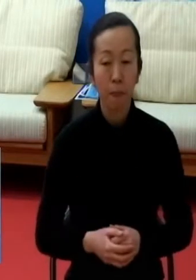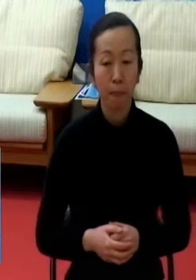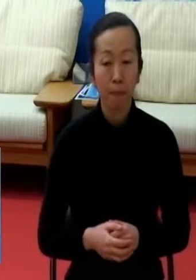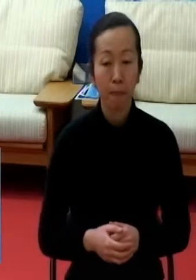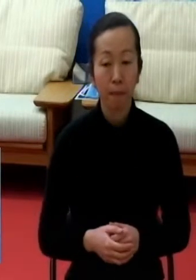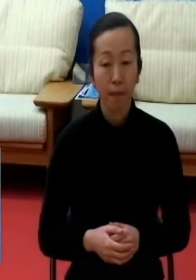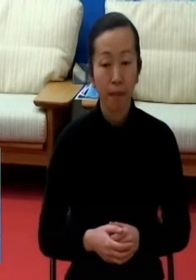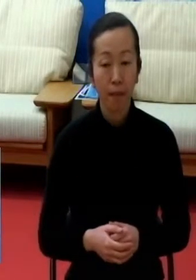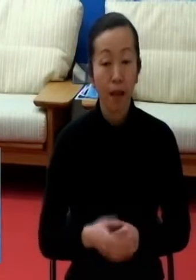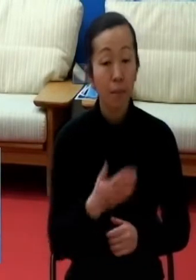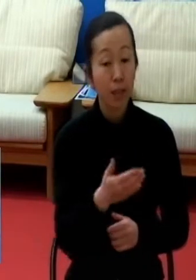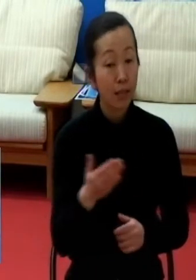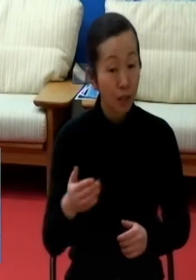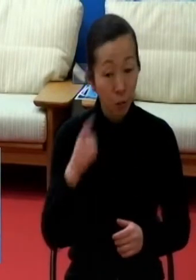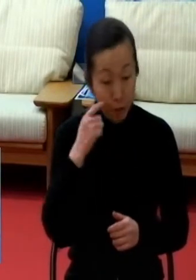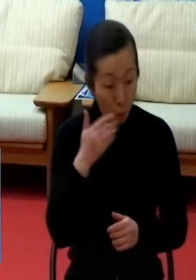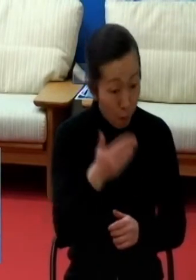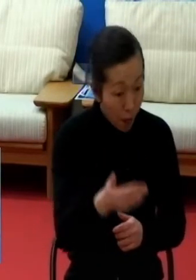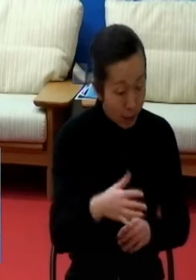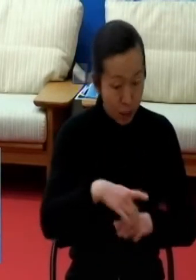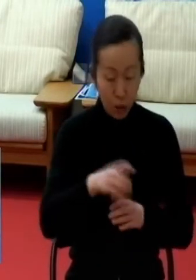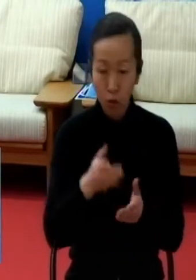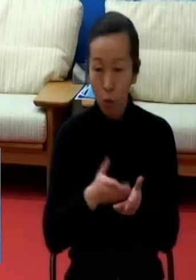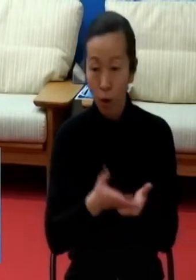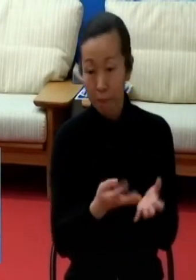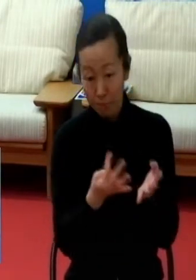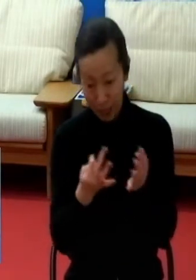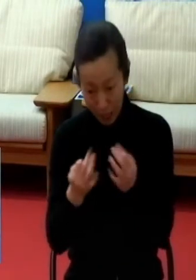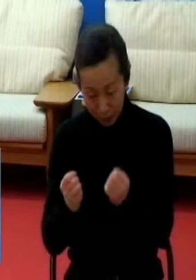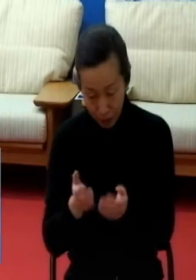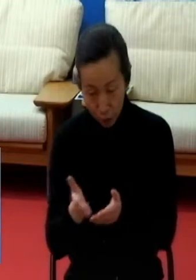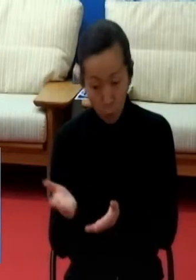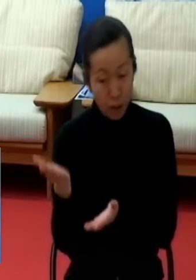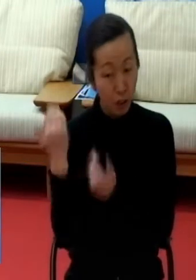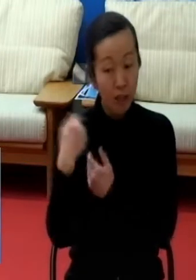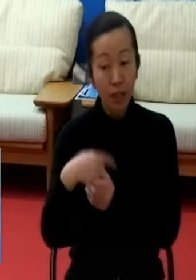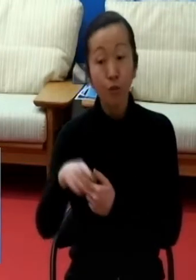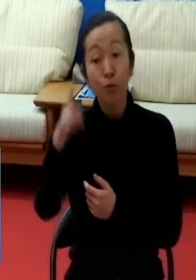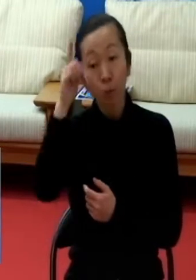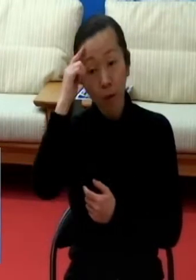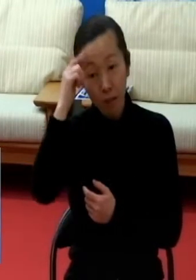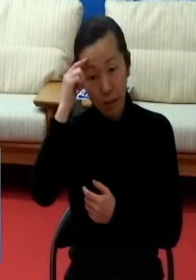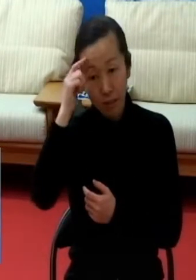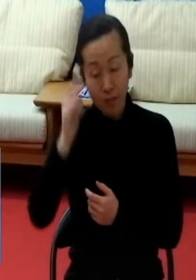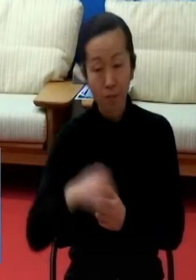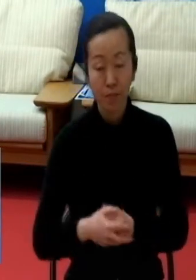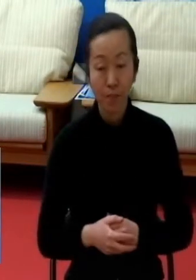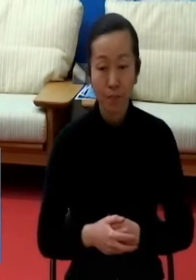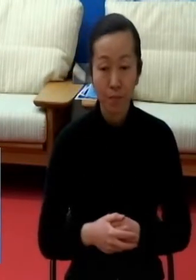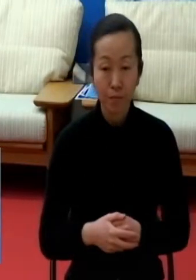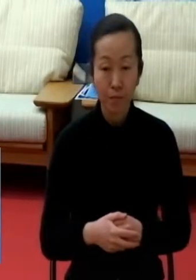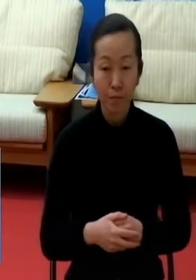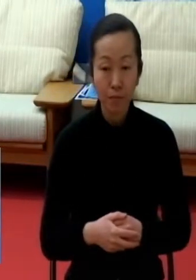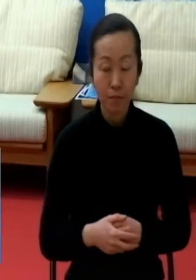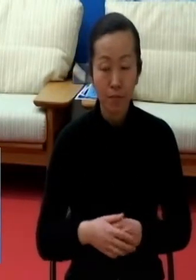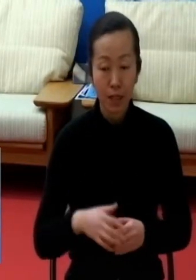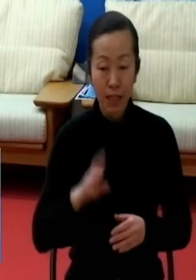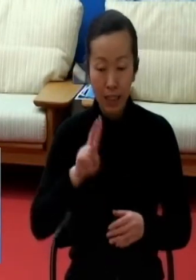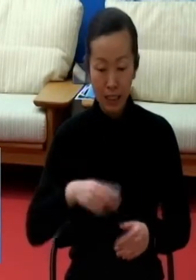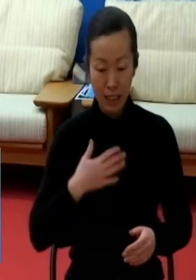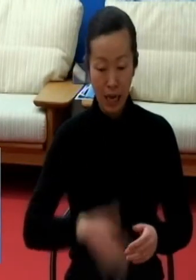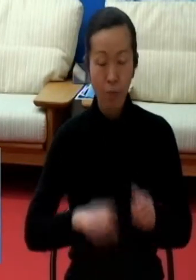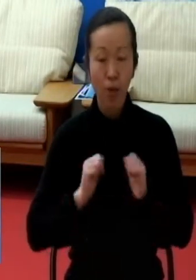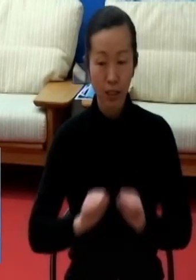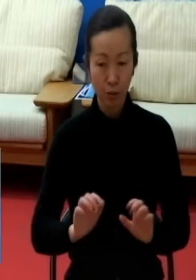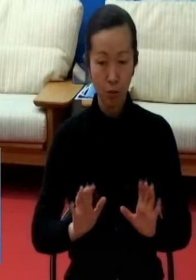서론들 많이 있을 것입니다. 皆さんの目の前に長論がたくさん通り過ぎると思います。 예, 이해하고 수용하고 한번 초월해 보시기 바랍니다. 理解して、